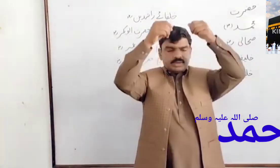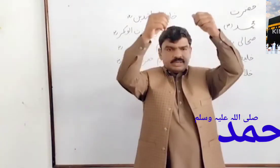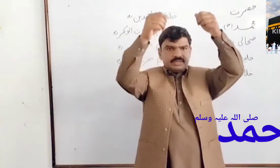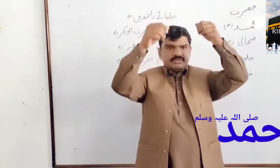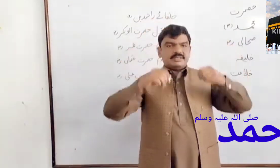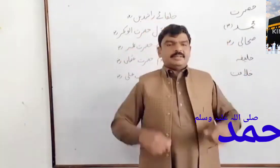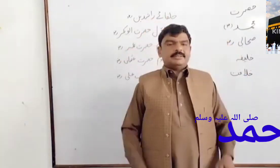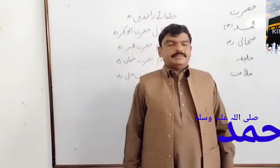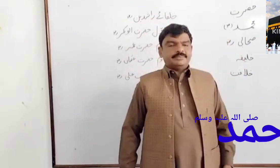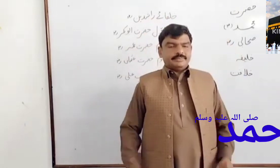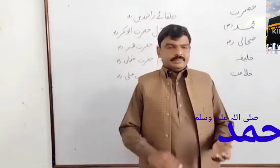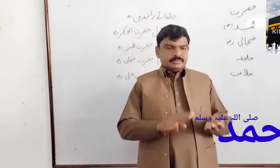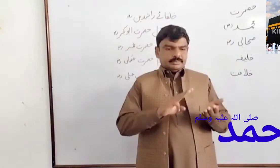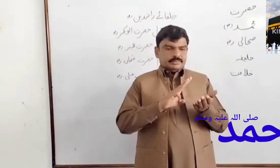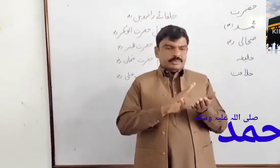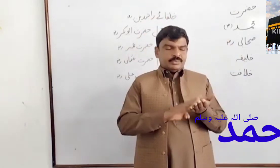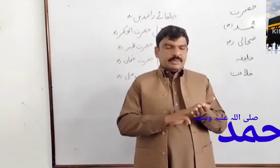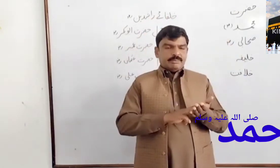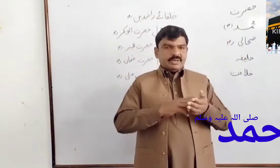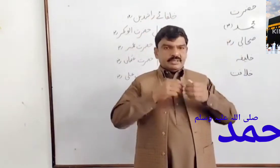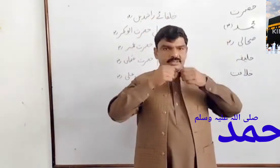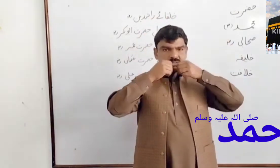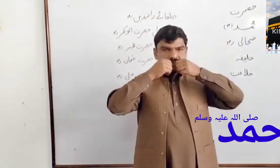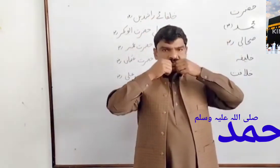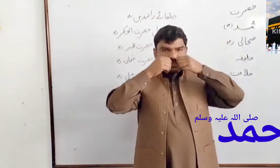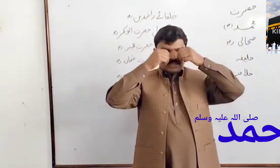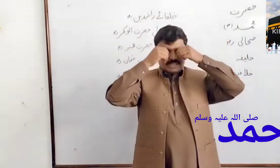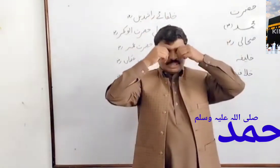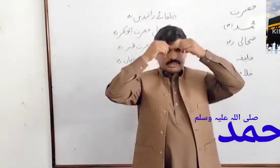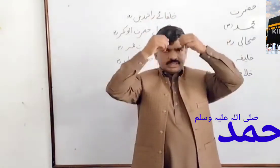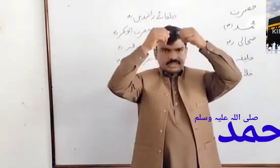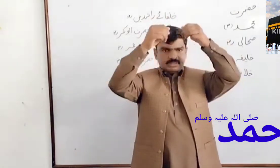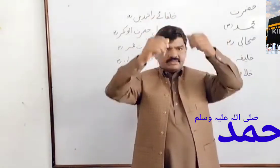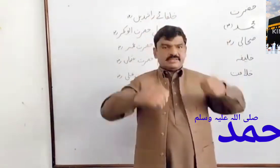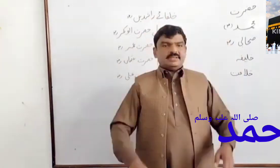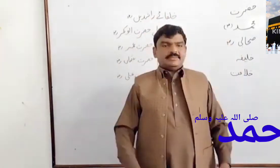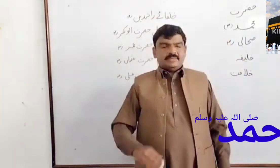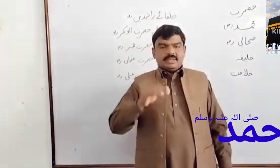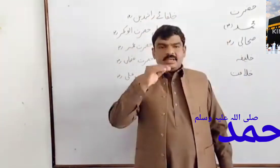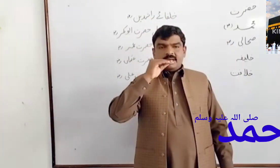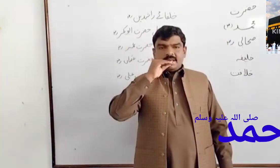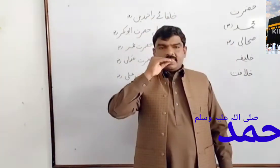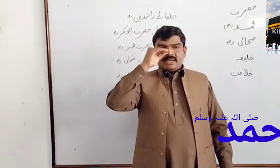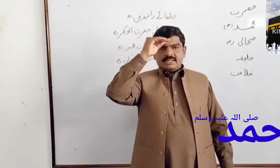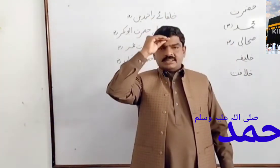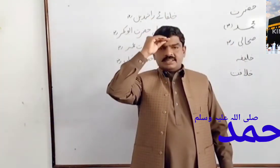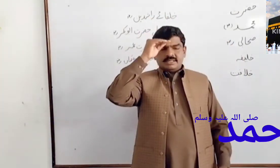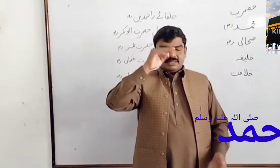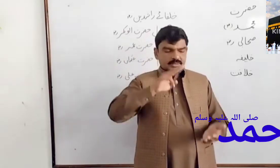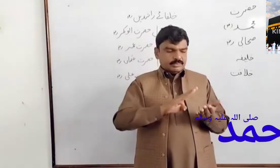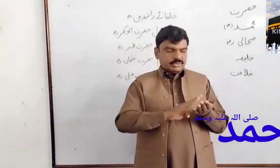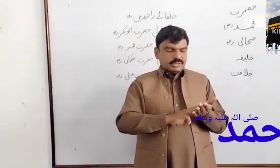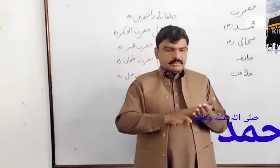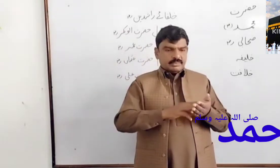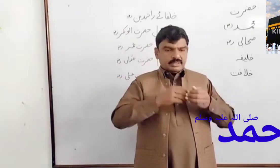सल्लल्लाहु अलैहि वसल्लम, मोहम्मद सल्लल्लाहु अलैहि वसल्लम, हजरत